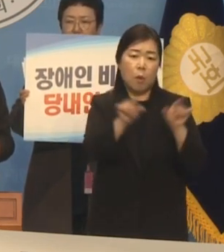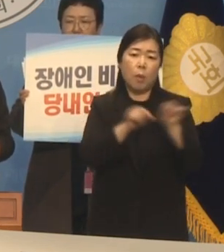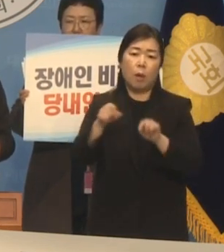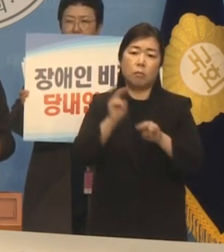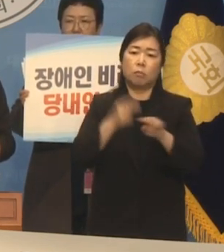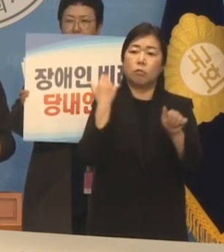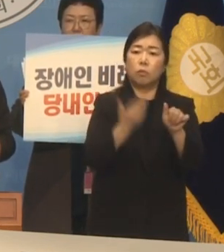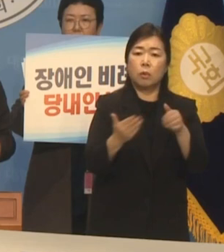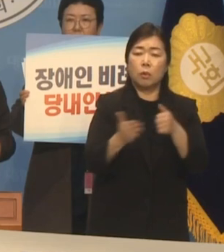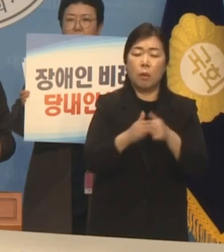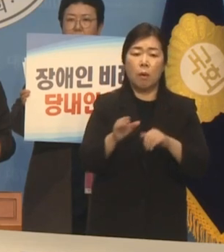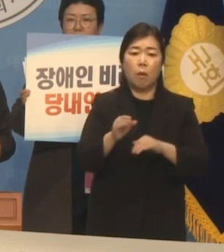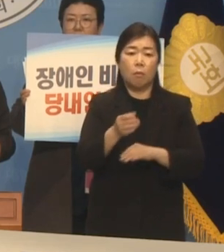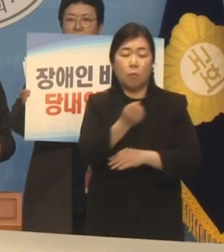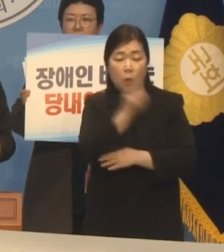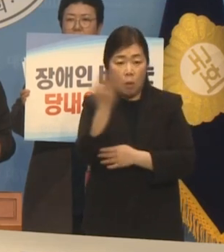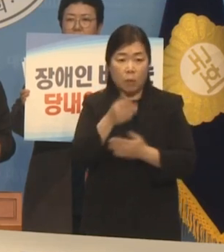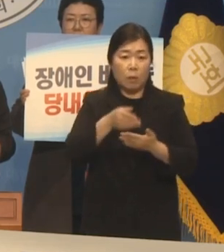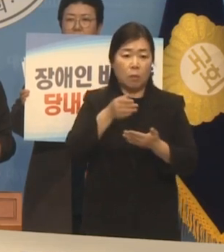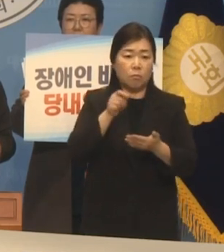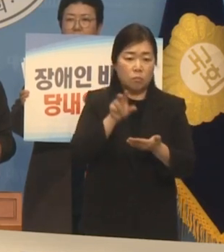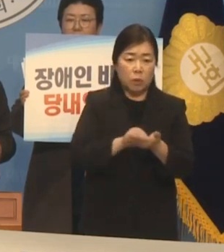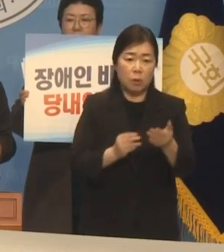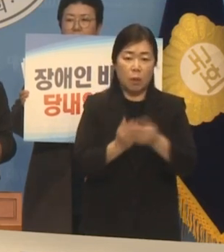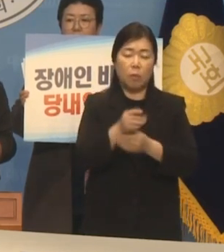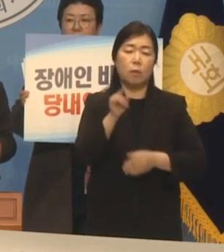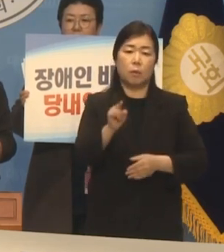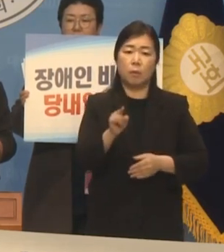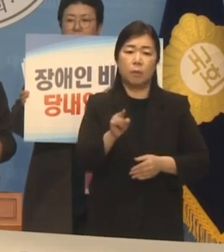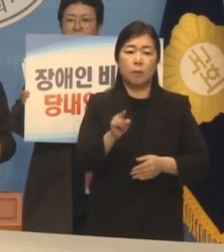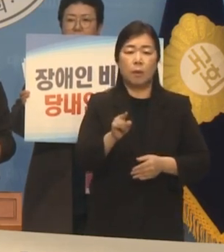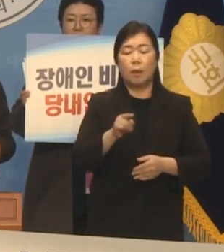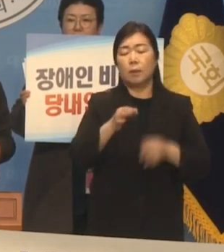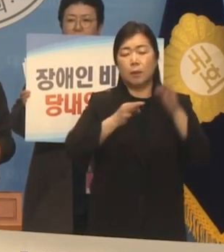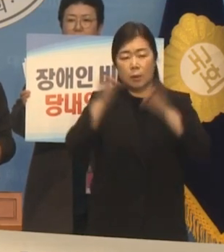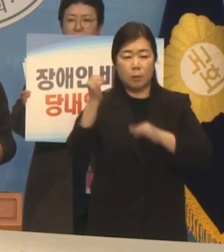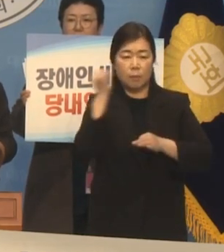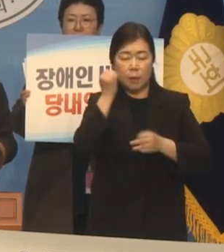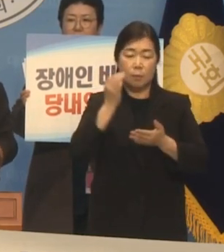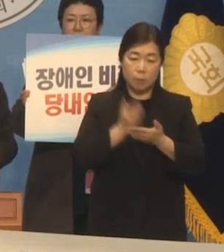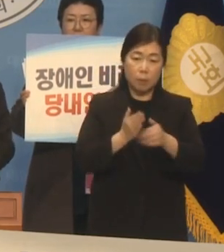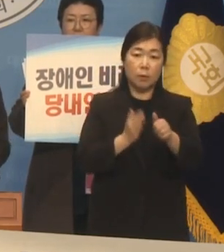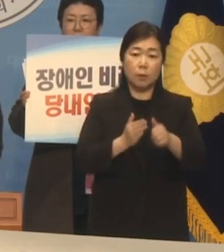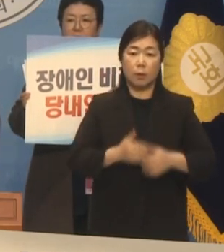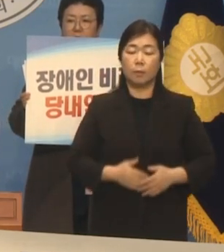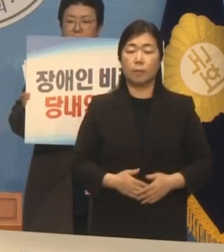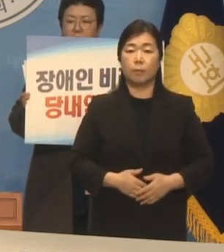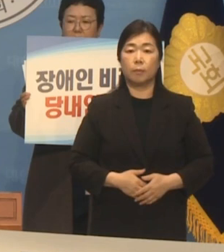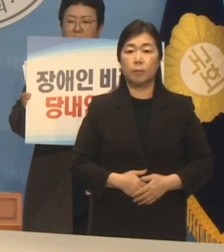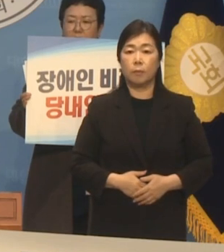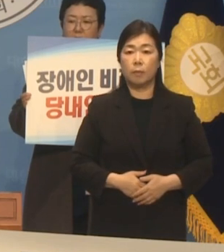인해 언론의 도마위에 오르는 우을 더 이상 반복해서 안 될